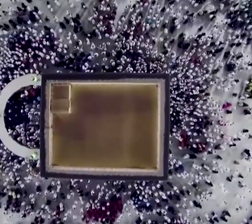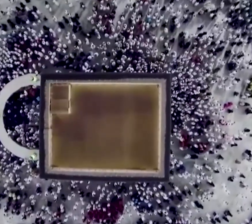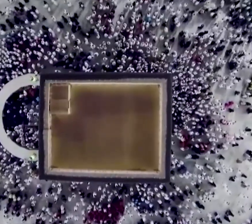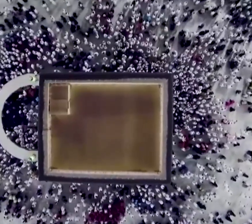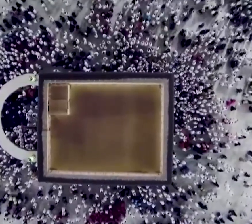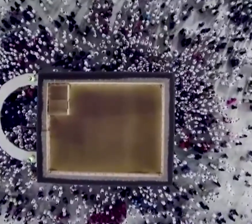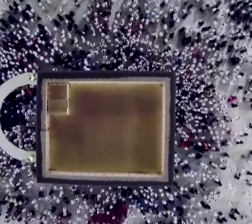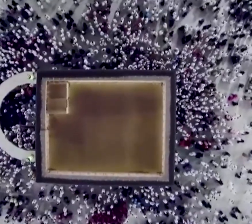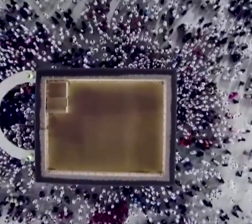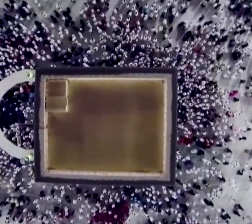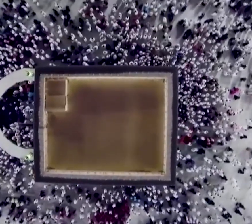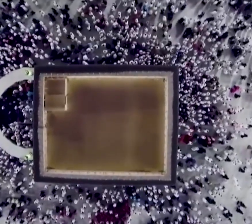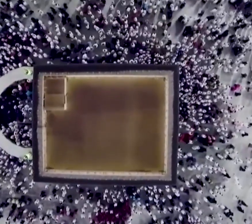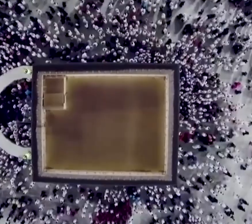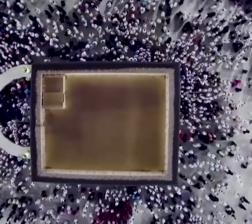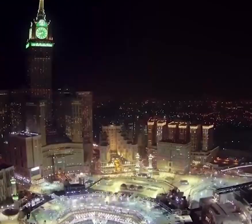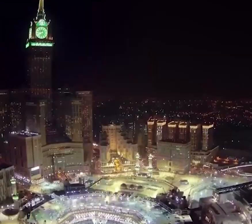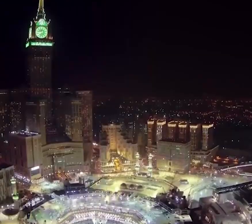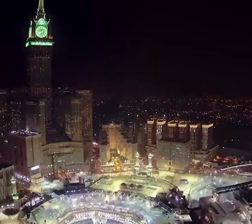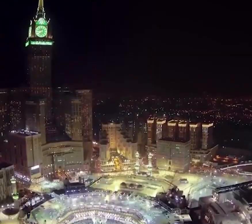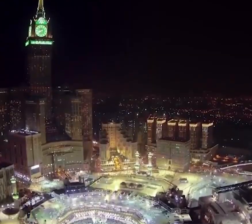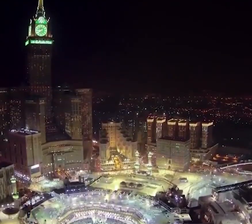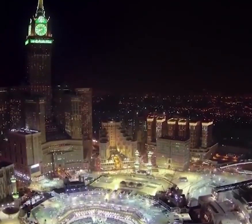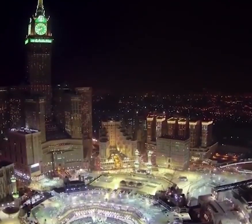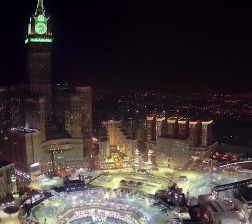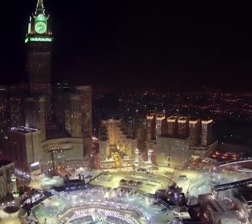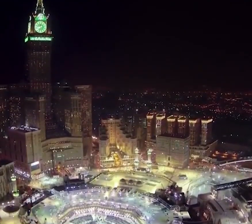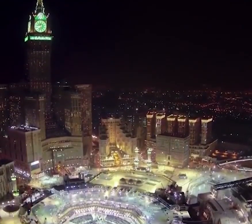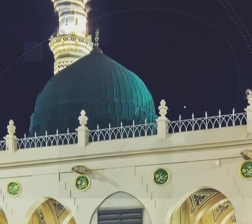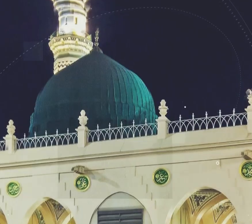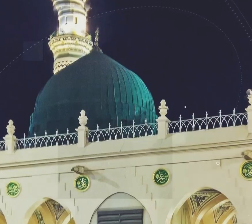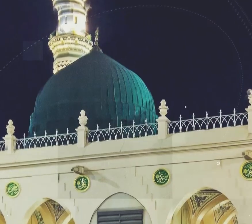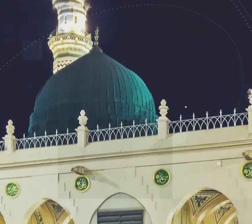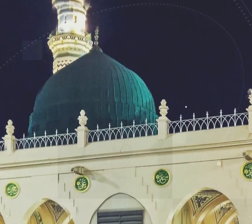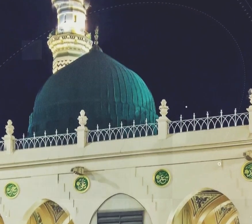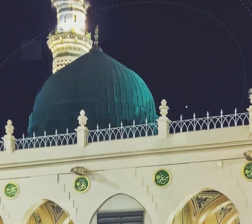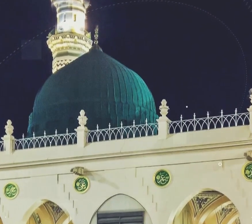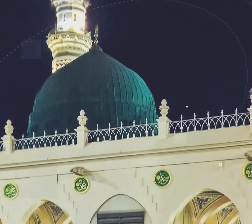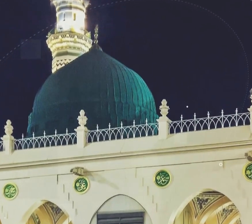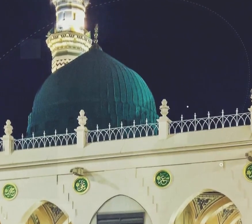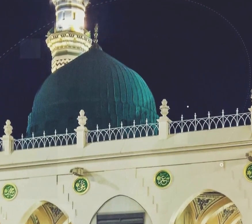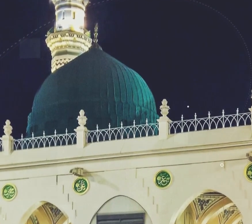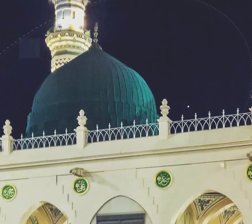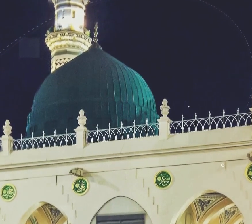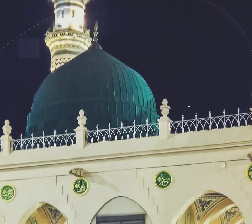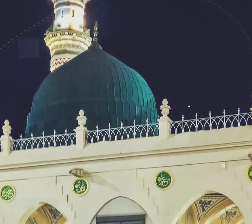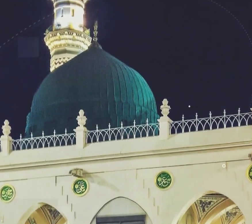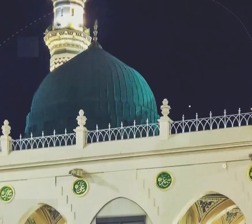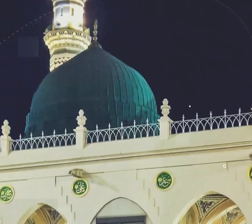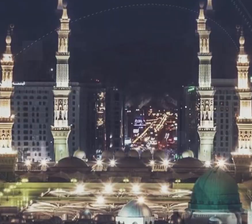من الشیطان الرجیم، بسم اللہ الرحمن الرحیم، الصلاة والسلام علیک یا رسول اللہ